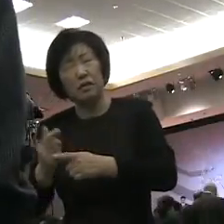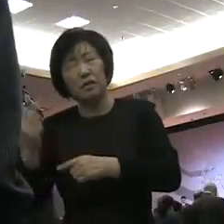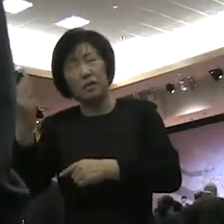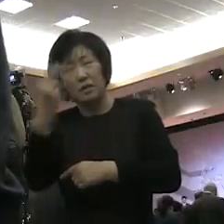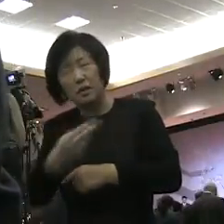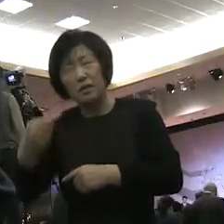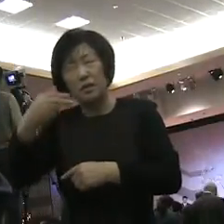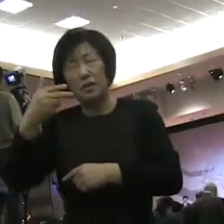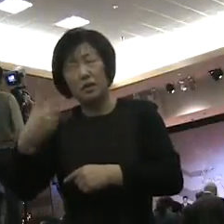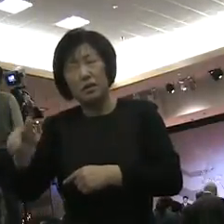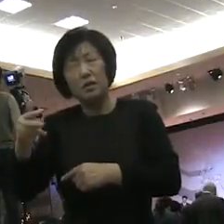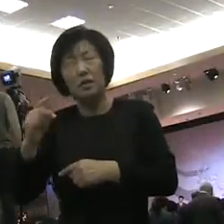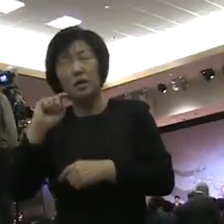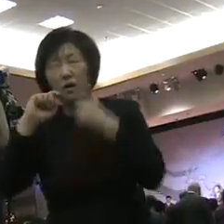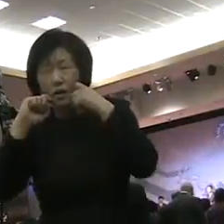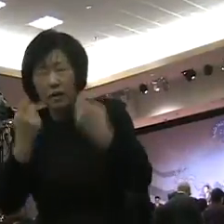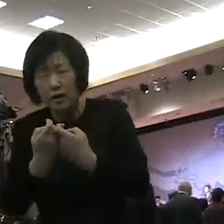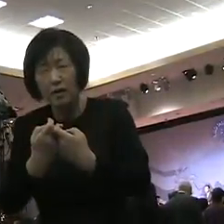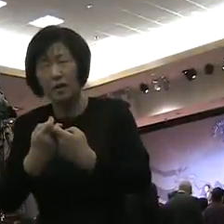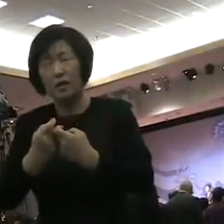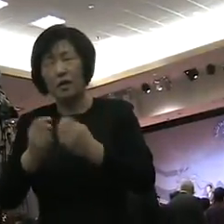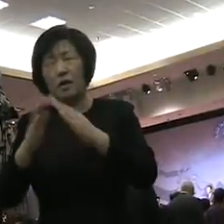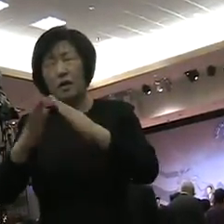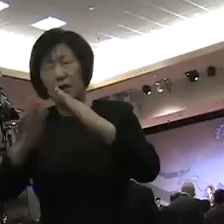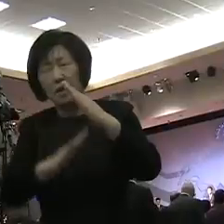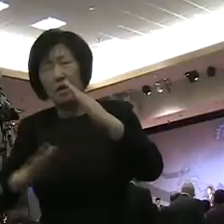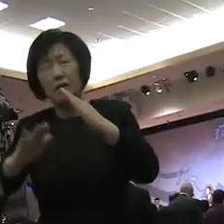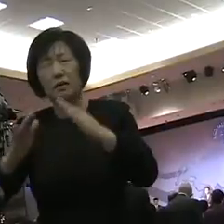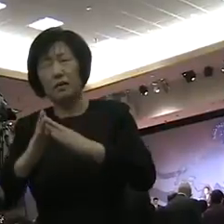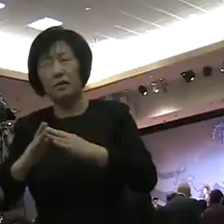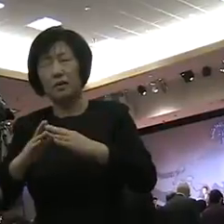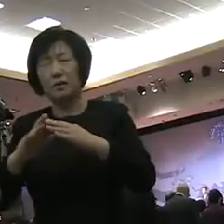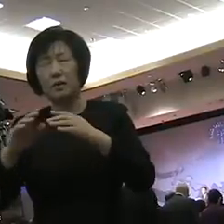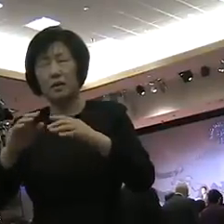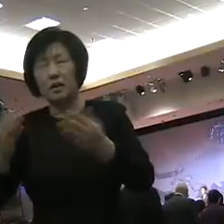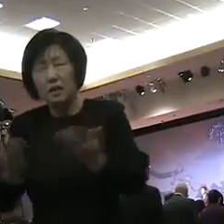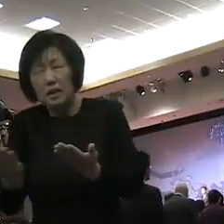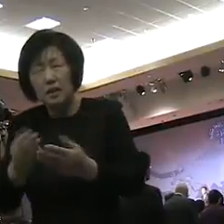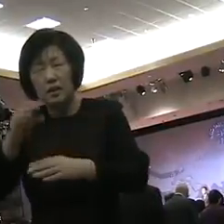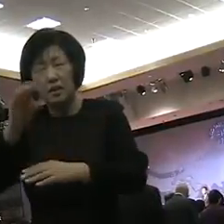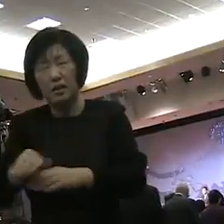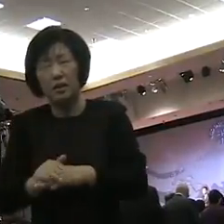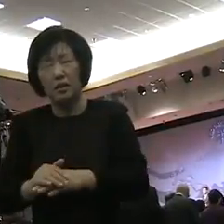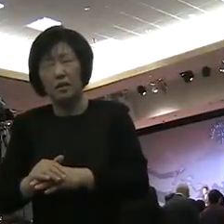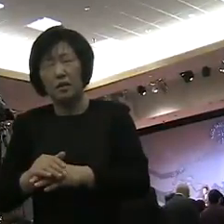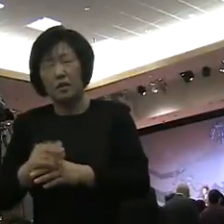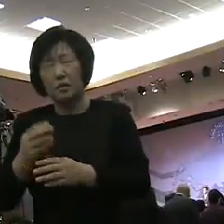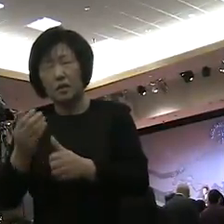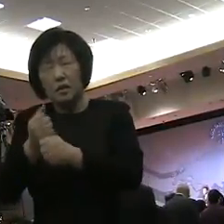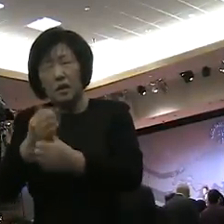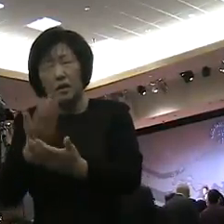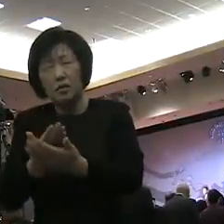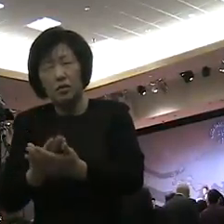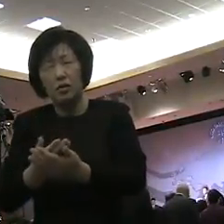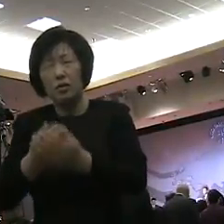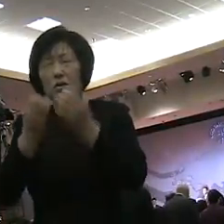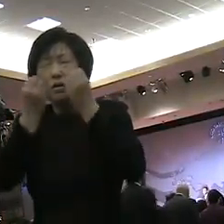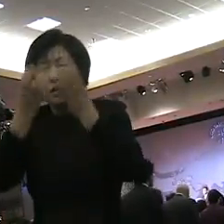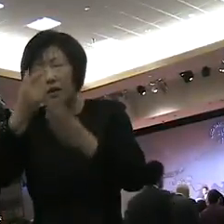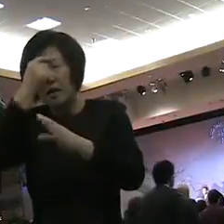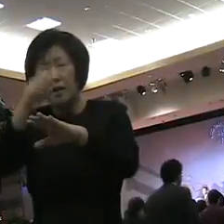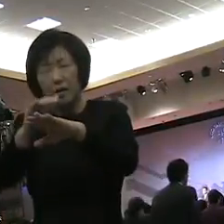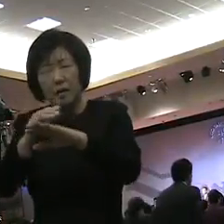부흥의 물결이 개인과 가정과 교회에 그치지 않게 하여 주기를 간절히 바랍니다. 아버지 하나님, 오늘 오후 있을 세례 예배를 위하여